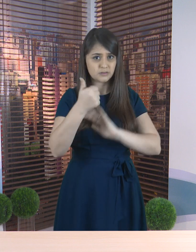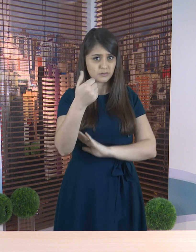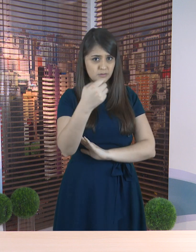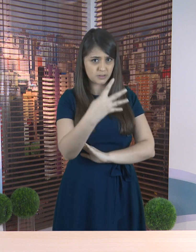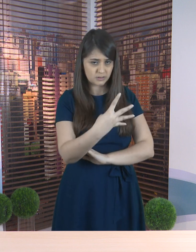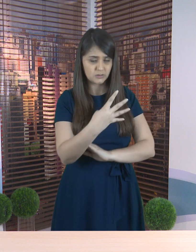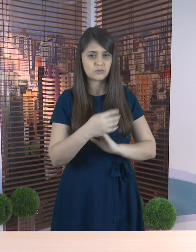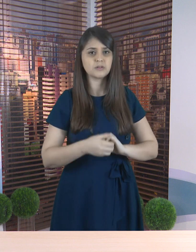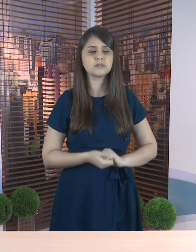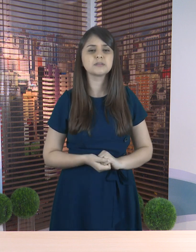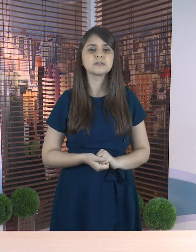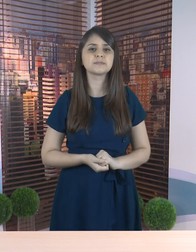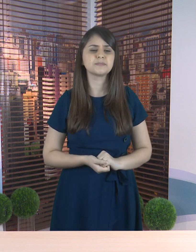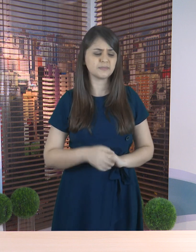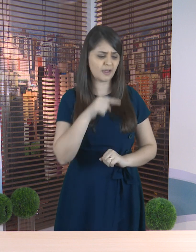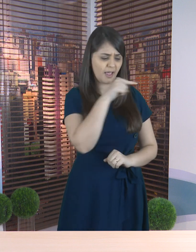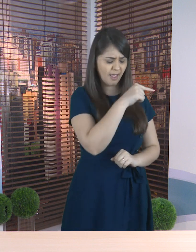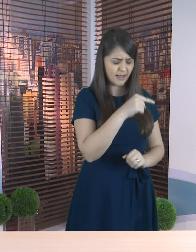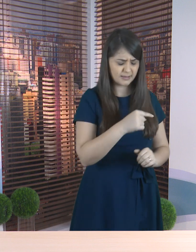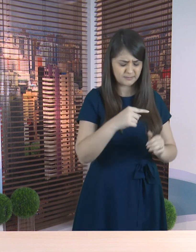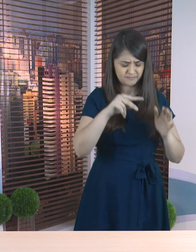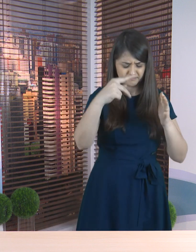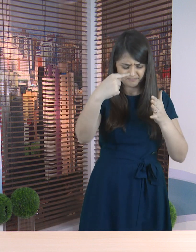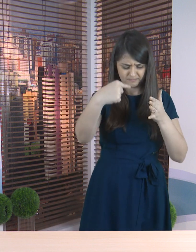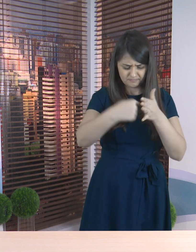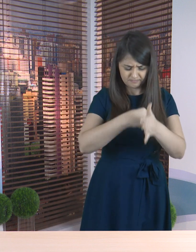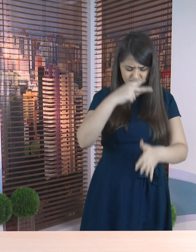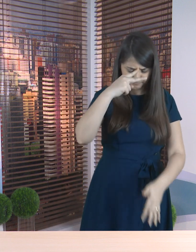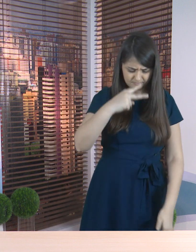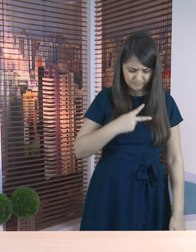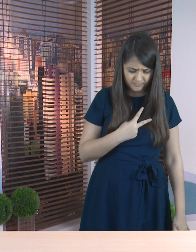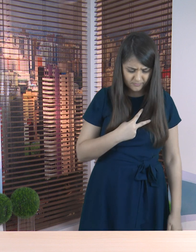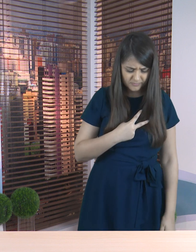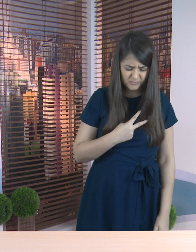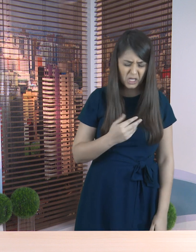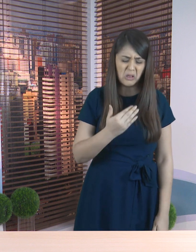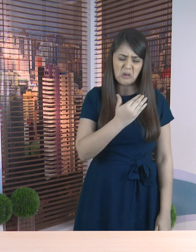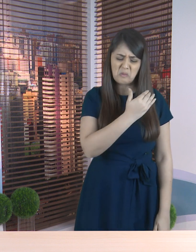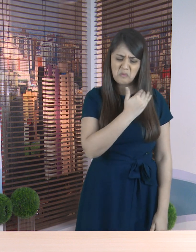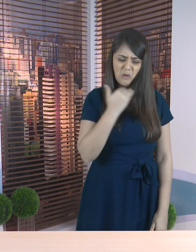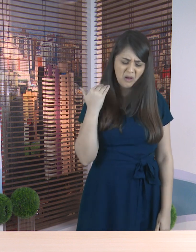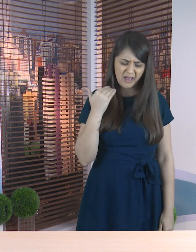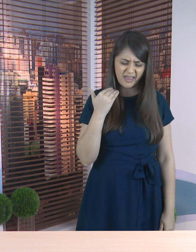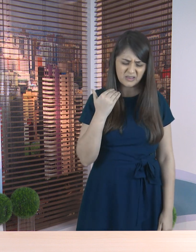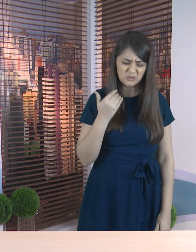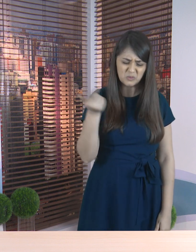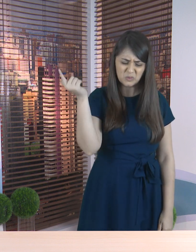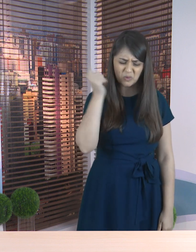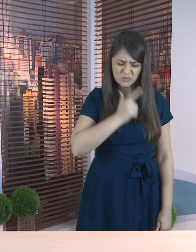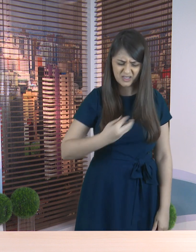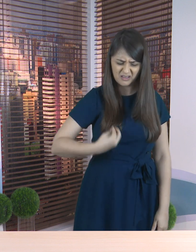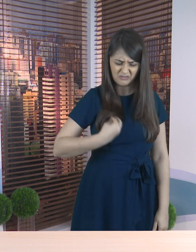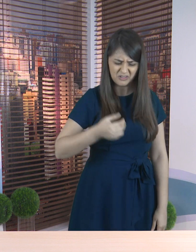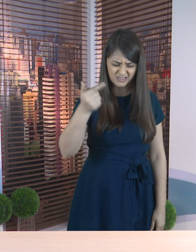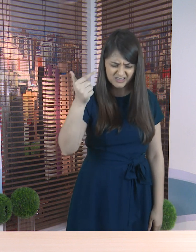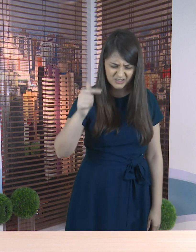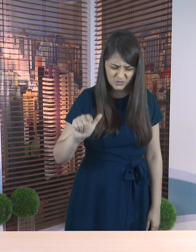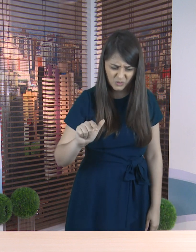Era a pergunta de um homem crente e piedoso, mas que estava angustiado, que não tem medo de expressar a sua